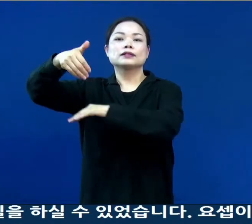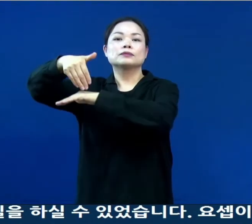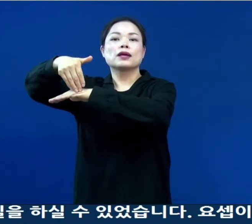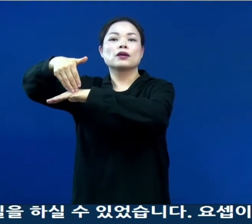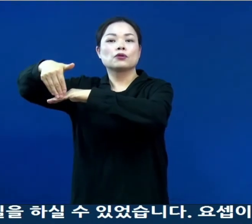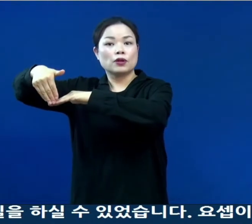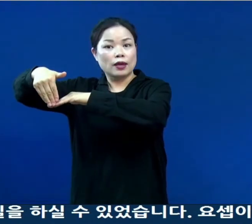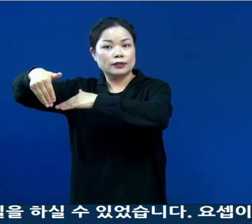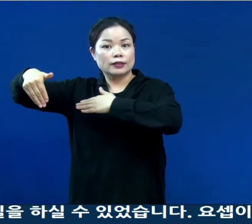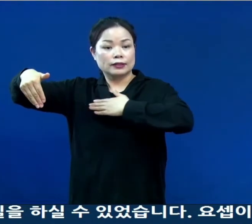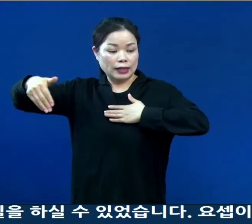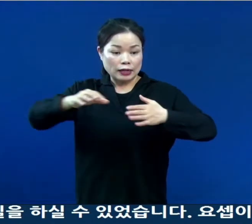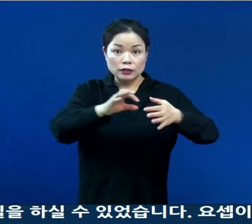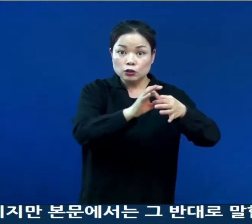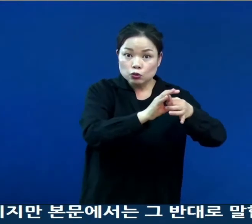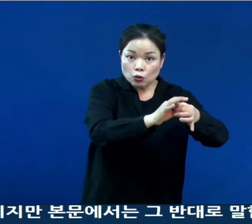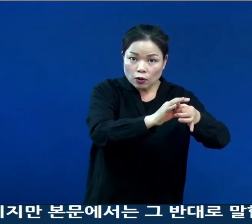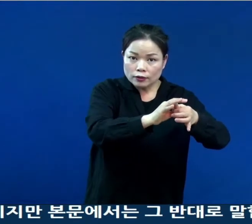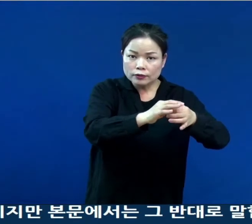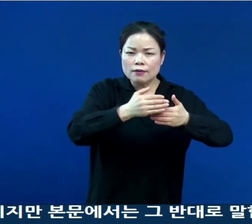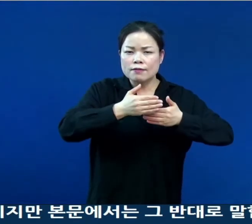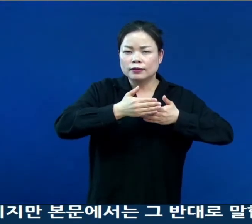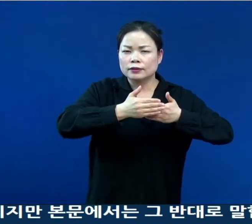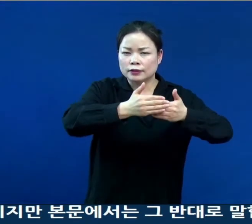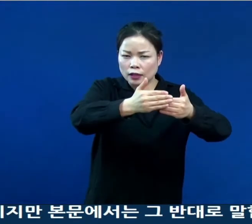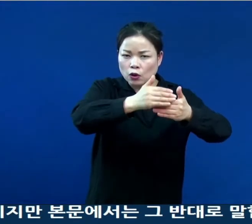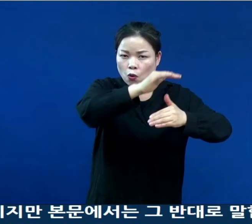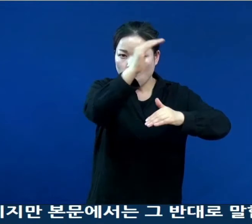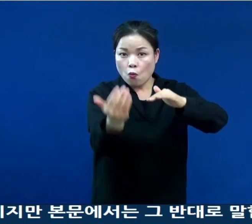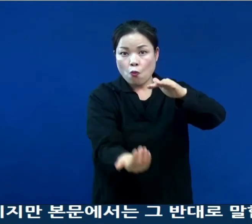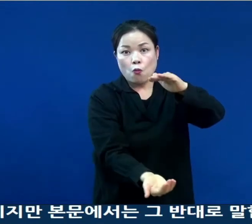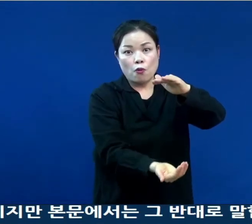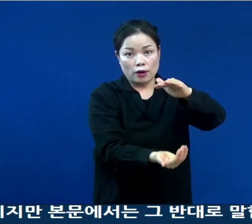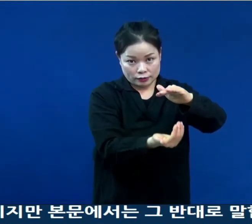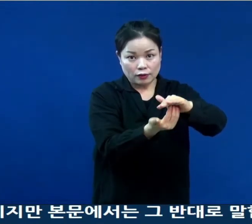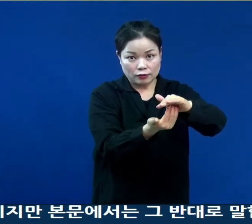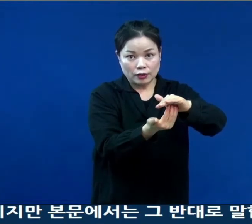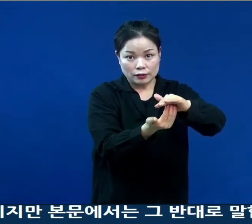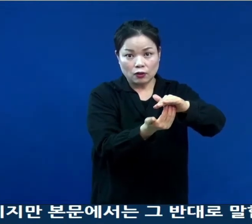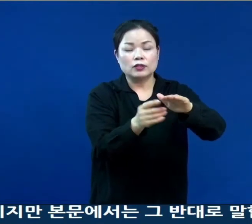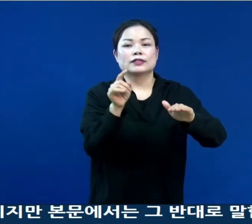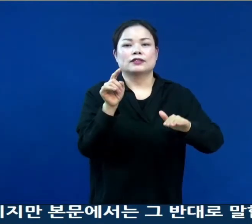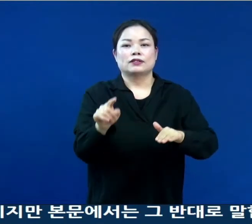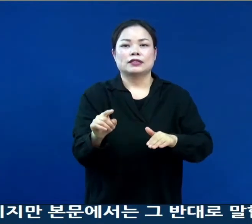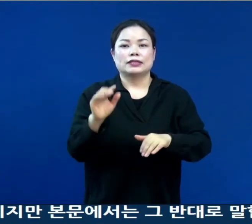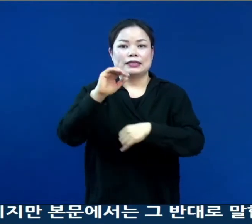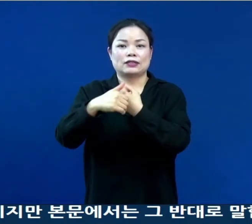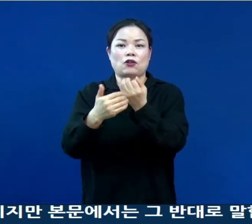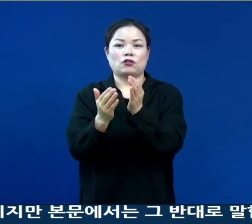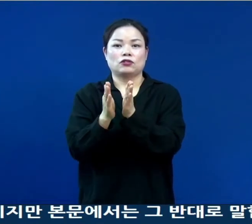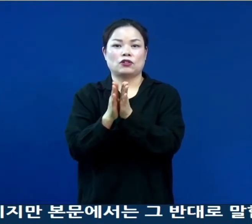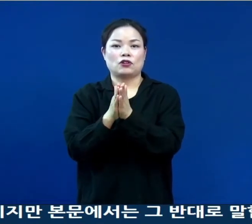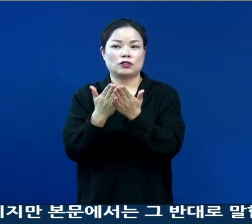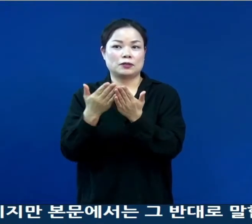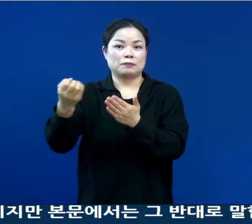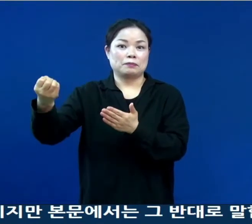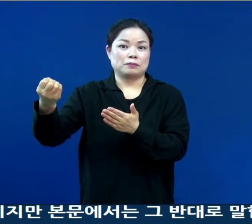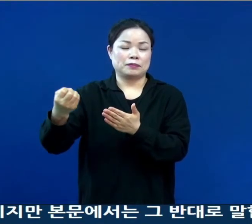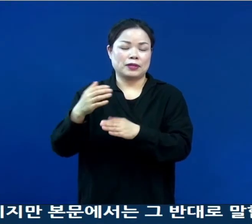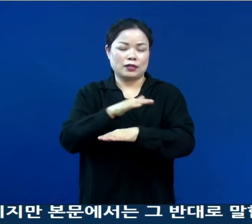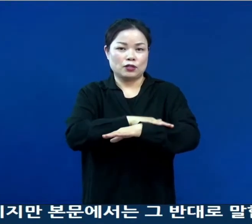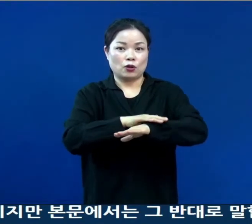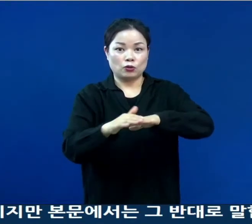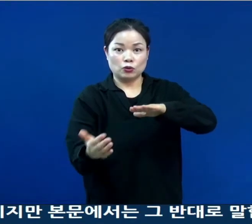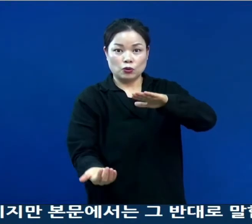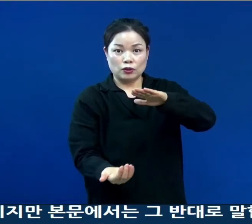계획이 나를 통해서 진행되고 완성되어 가는 것, 이것이 성경이 말하는 형통의